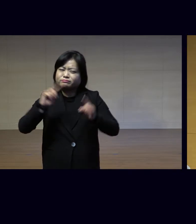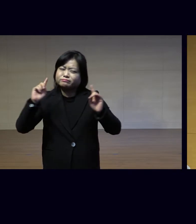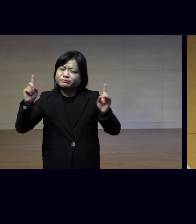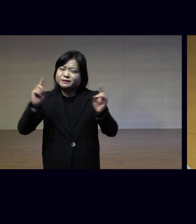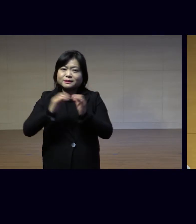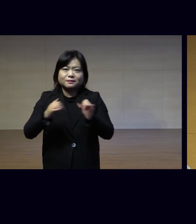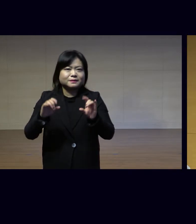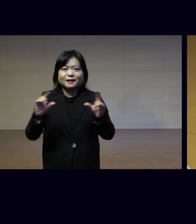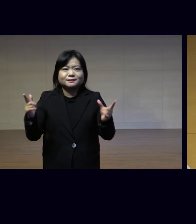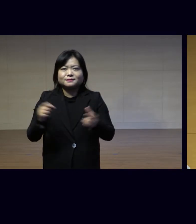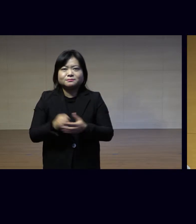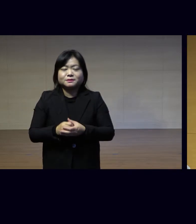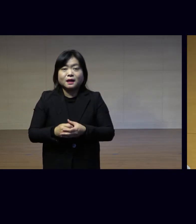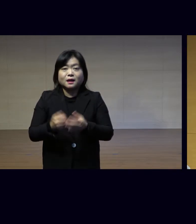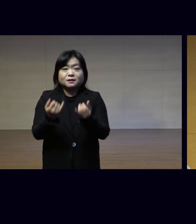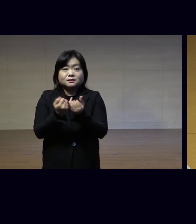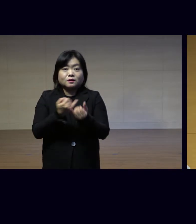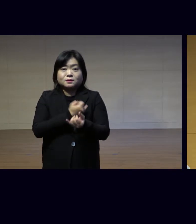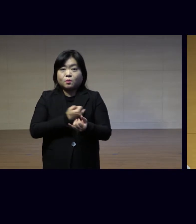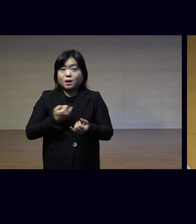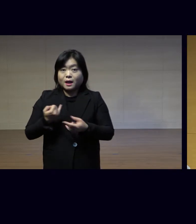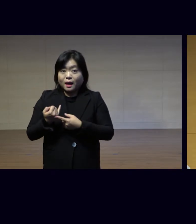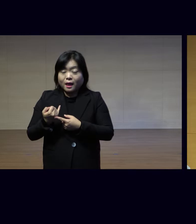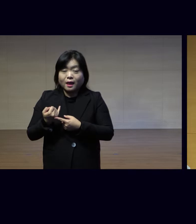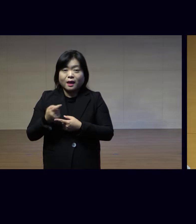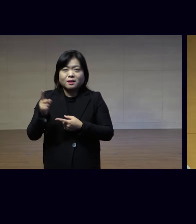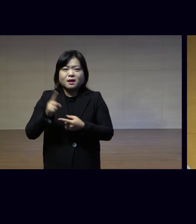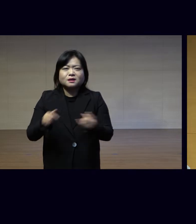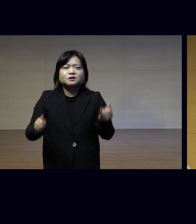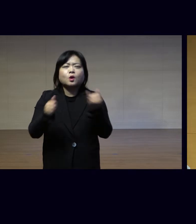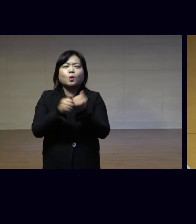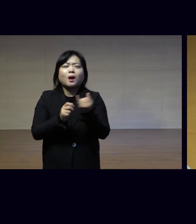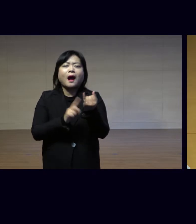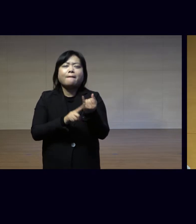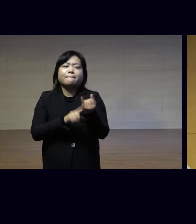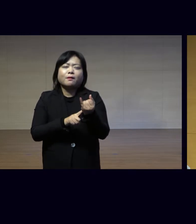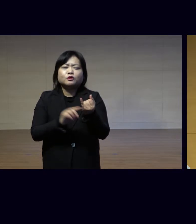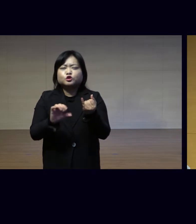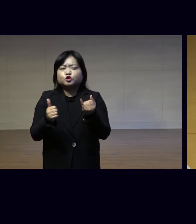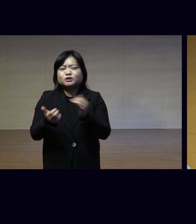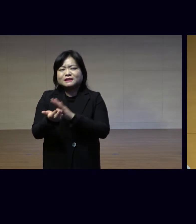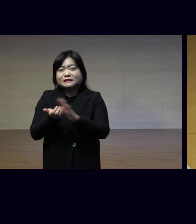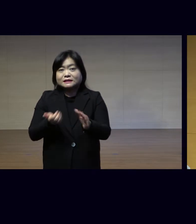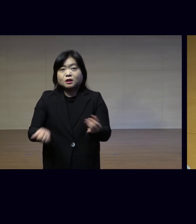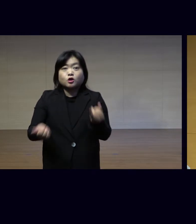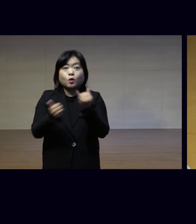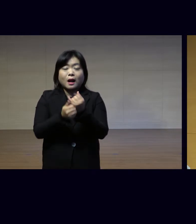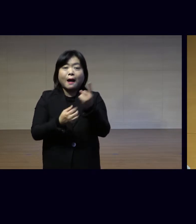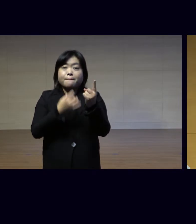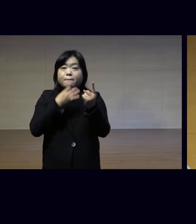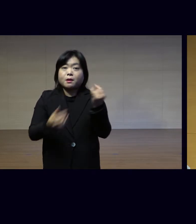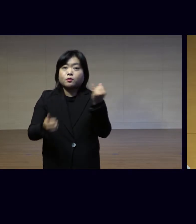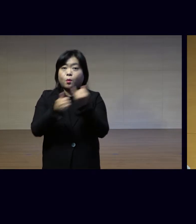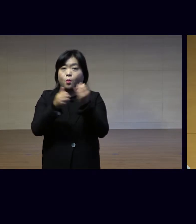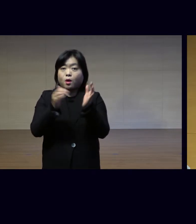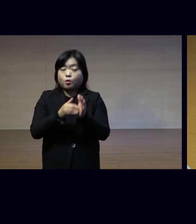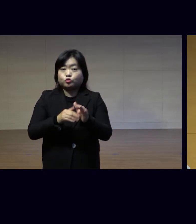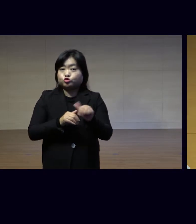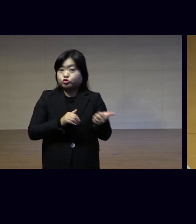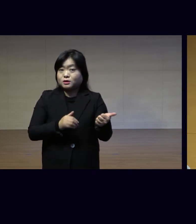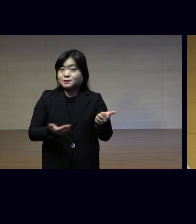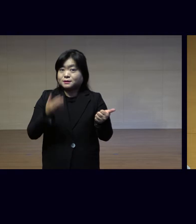아니었고요. 여자 관계 결혼 딱 한 번 죽기 직전에 하고 죽었습니다만